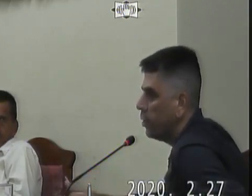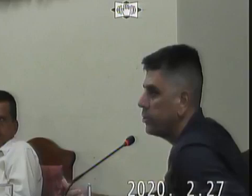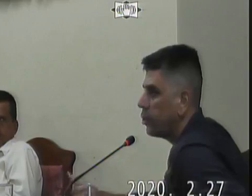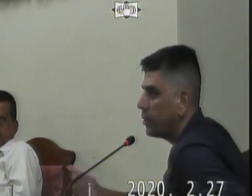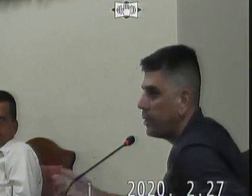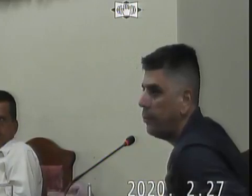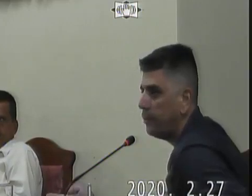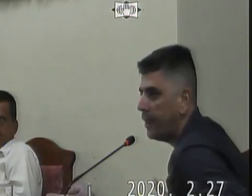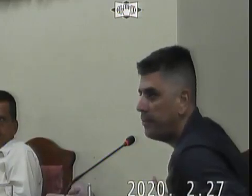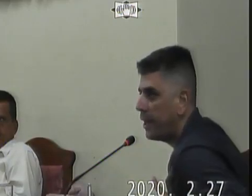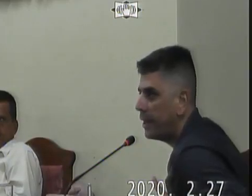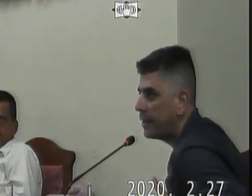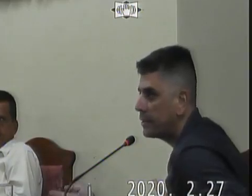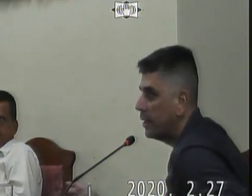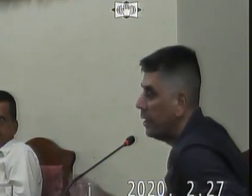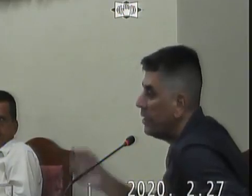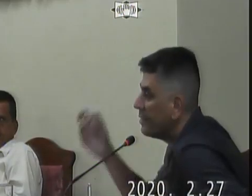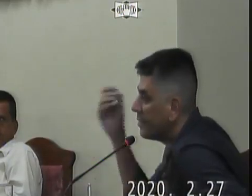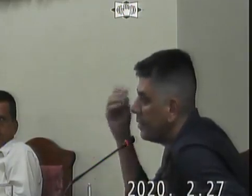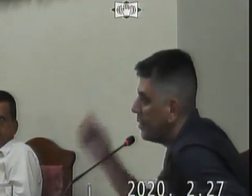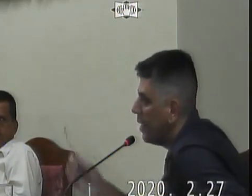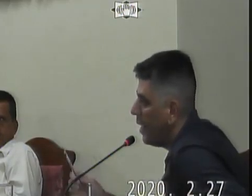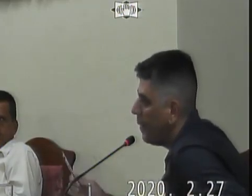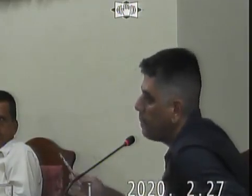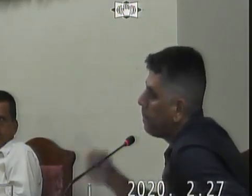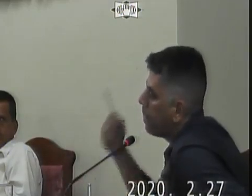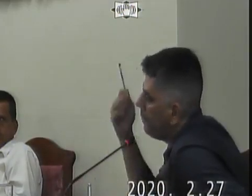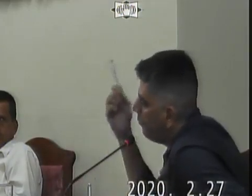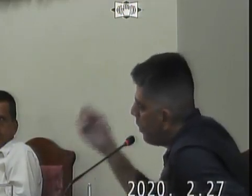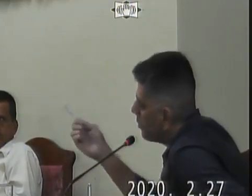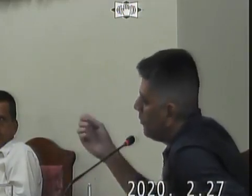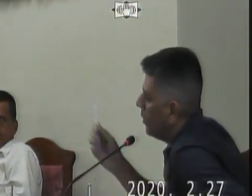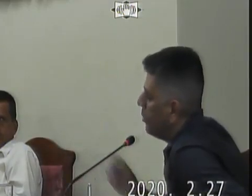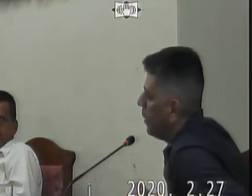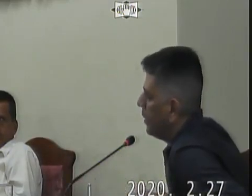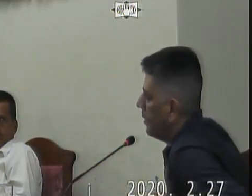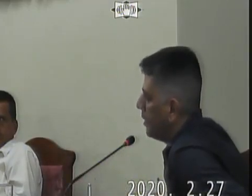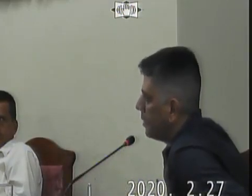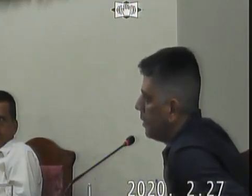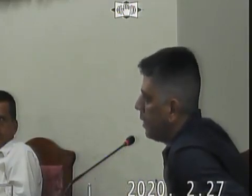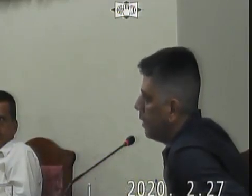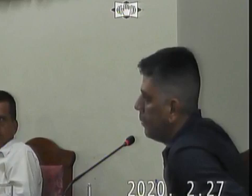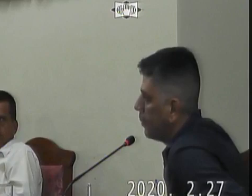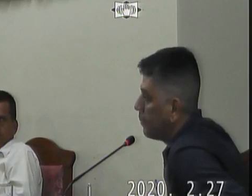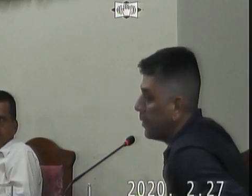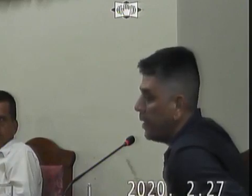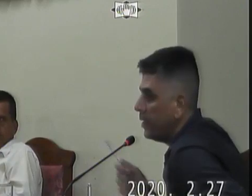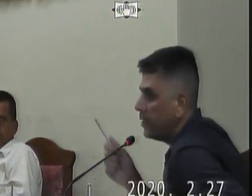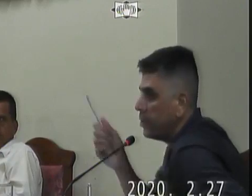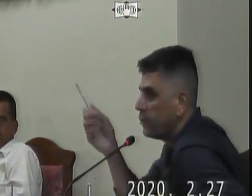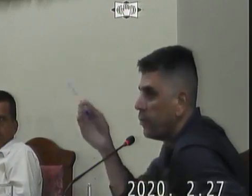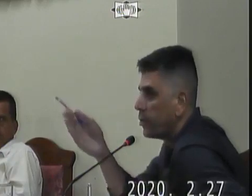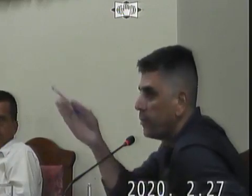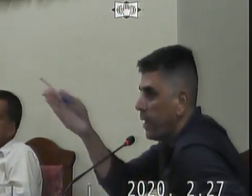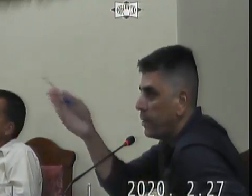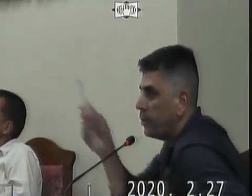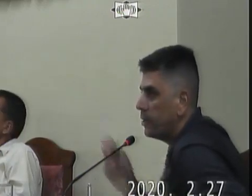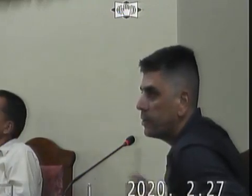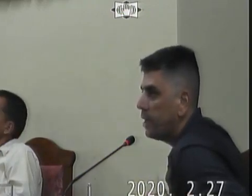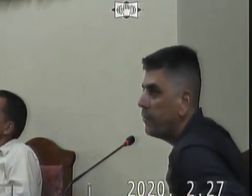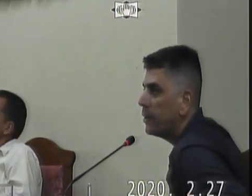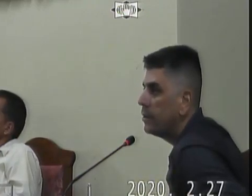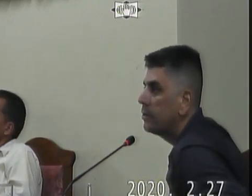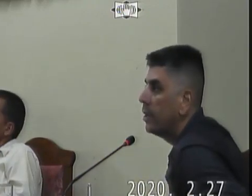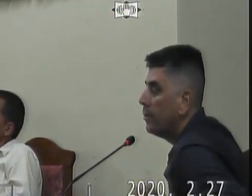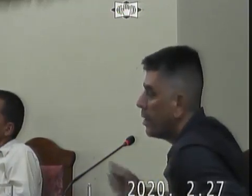roupagem total no pré-valença, e sequer veio defender uma ideia dessa aqui na Câmara. E aí a gente volta, Marquinhos, no que a